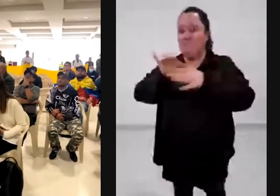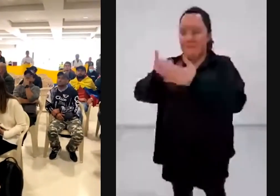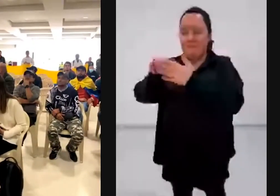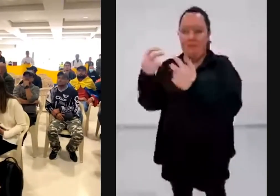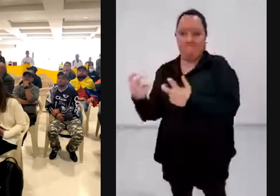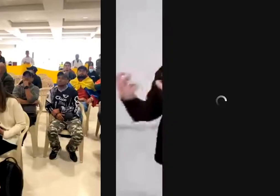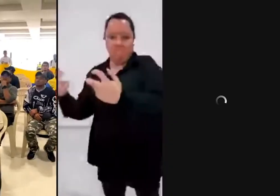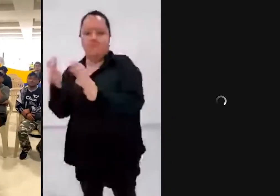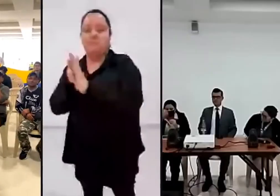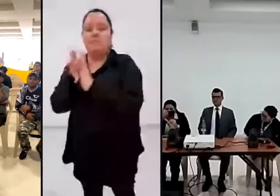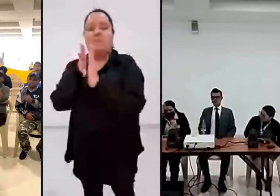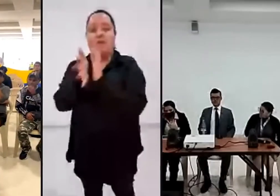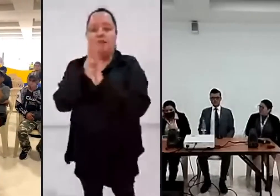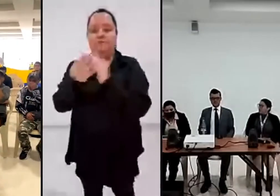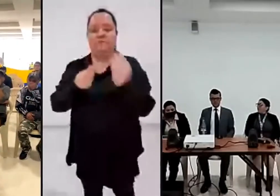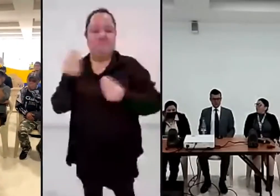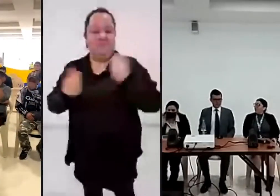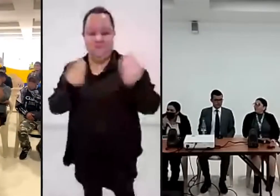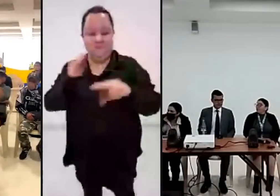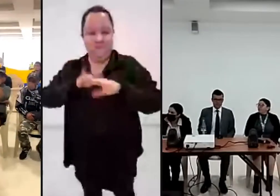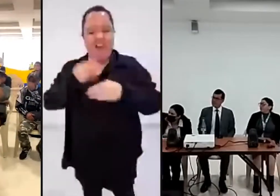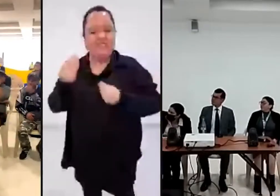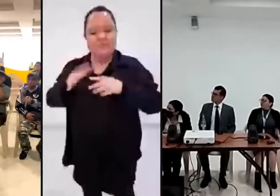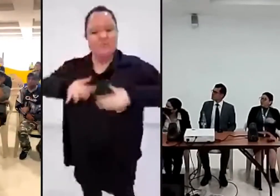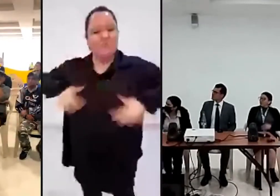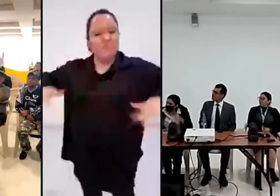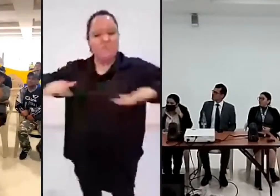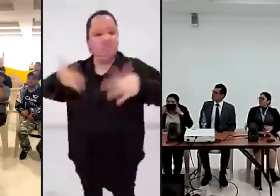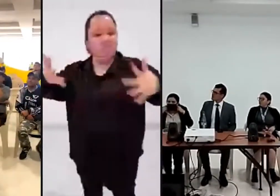estás bueno